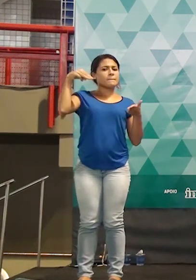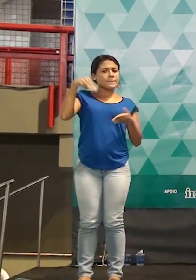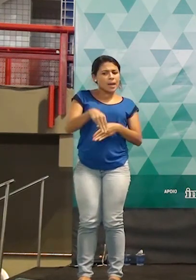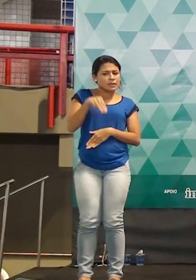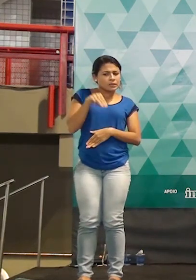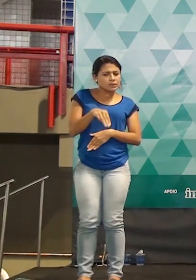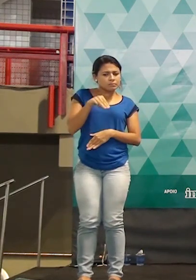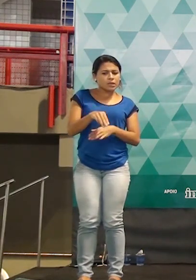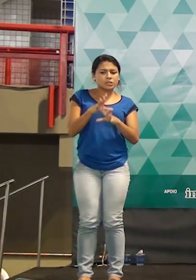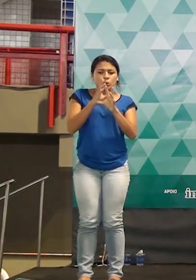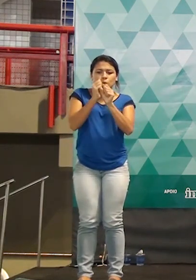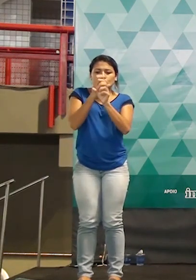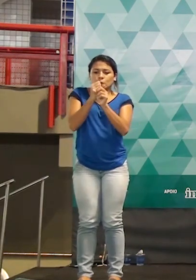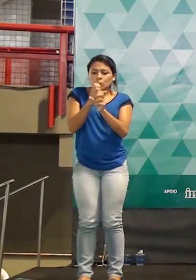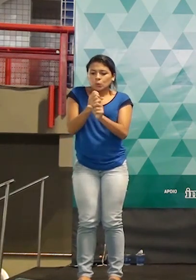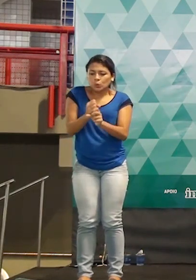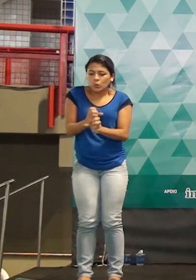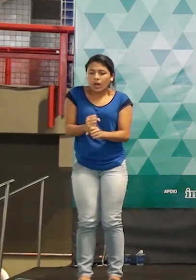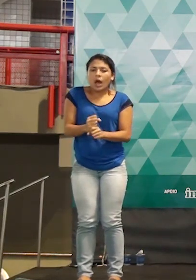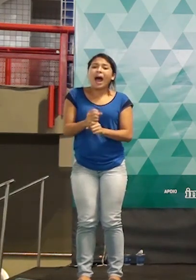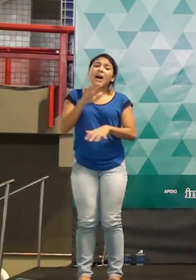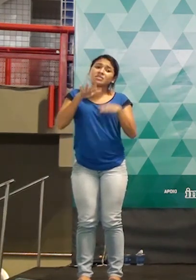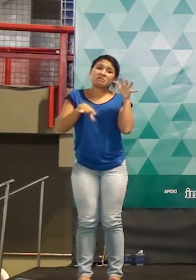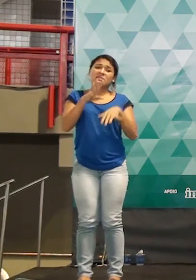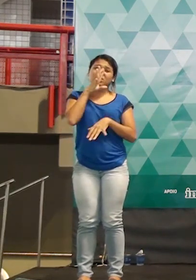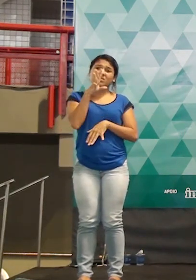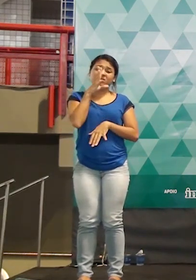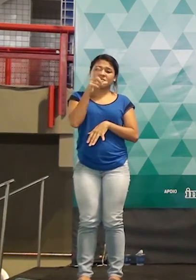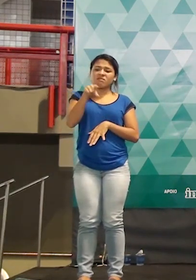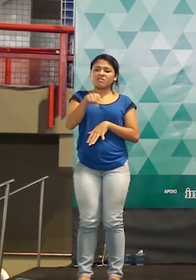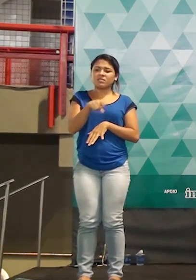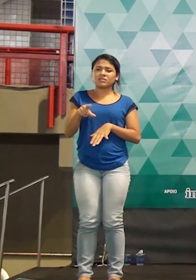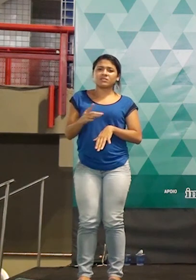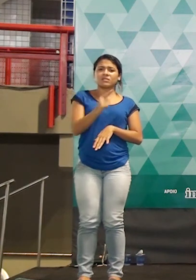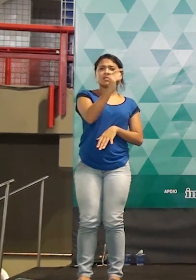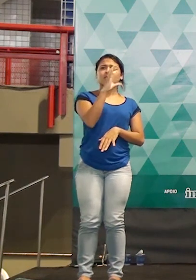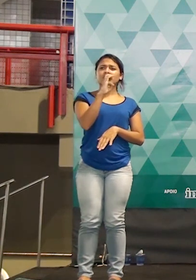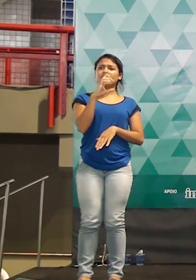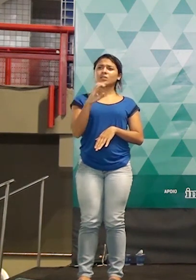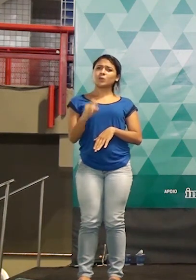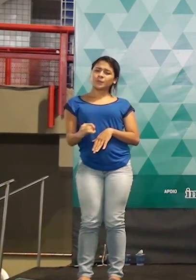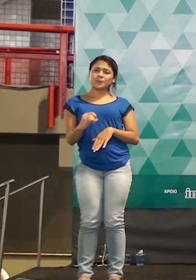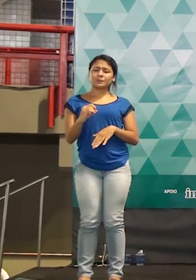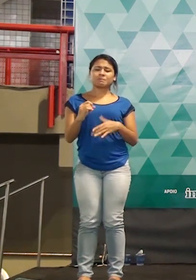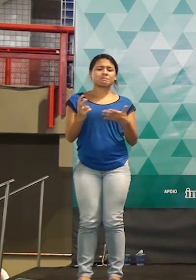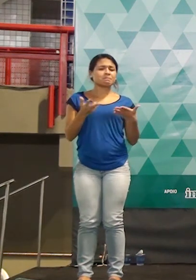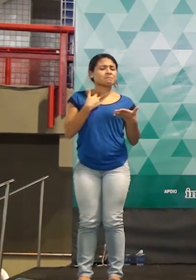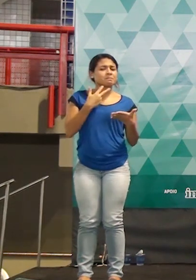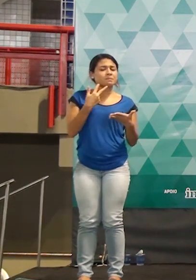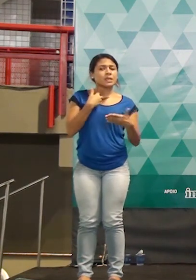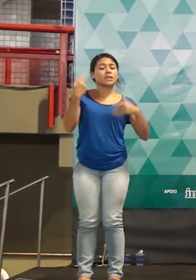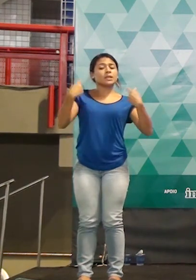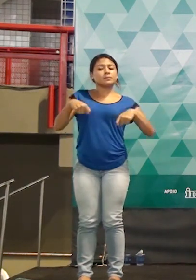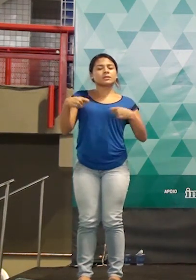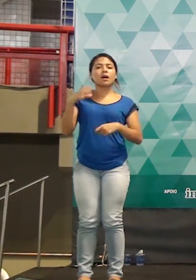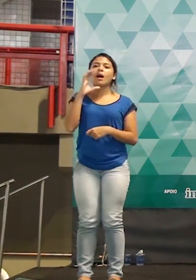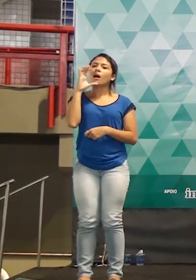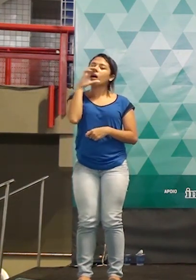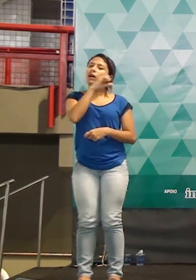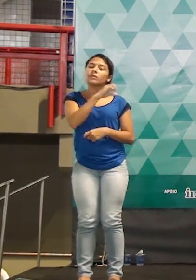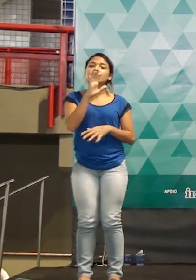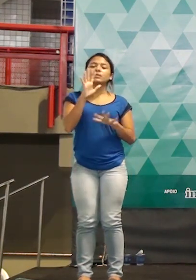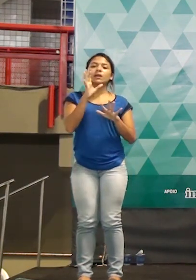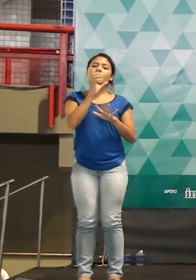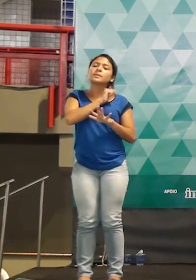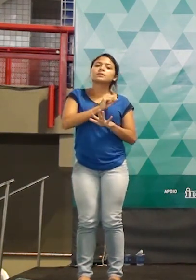fora do local de prova. Eu achei isso absurdo. Use-o até o último minuto para você revisar, fazer seu texto